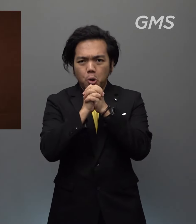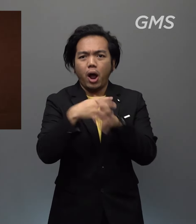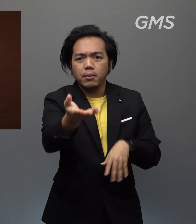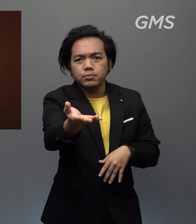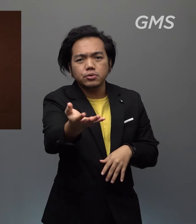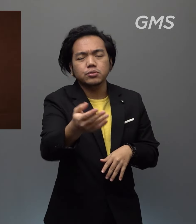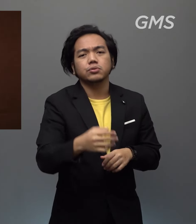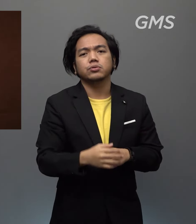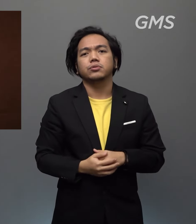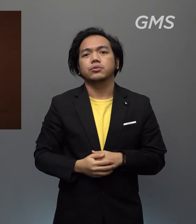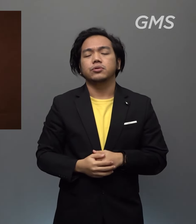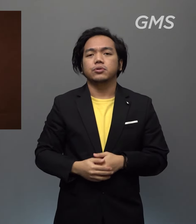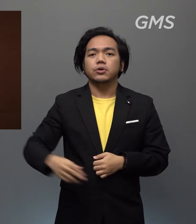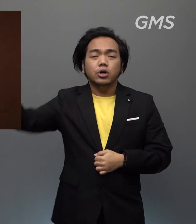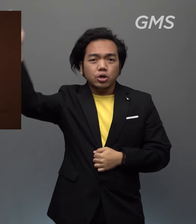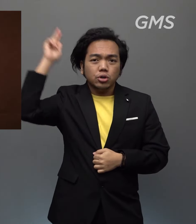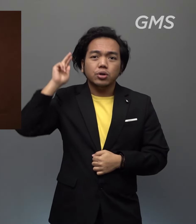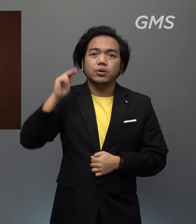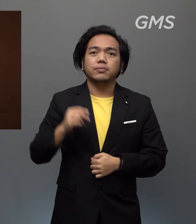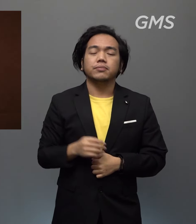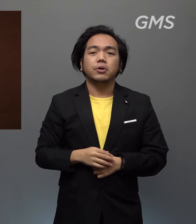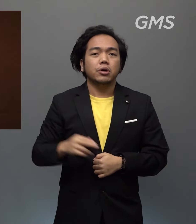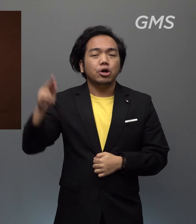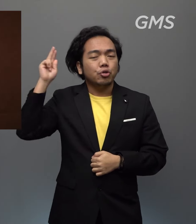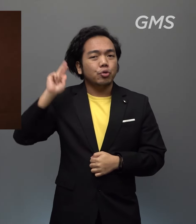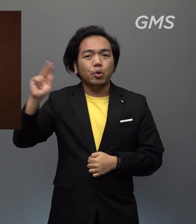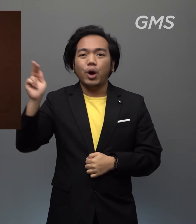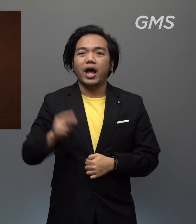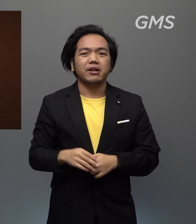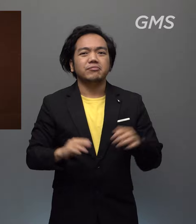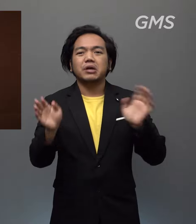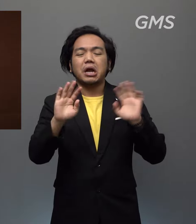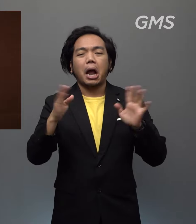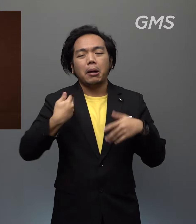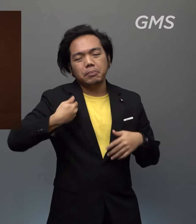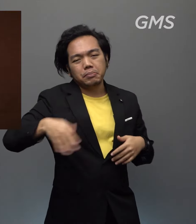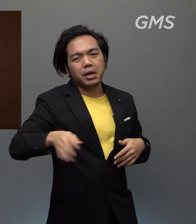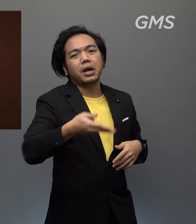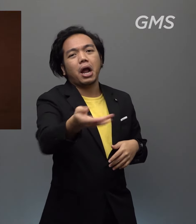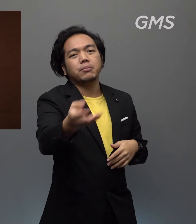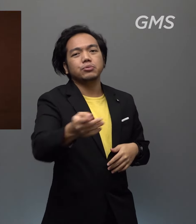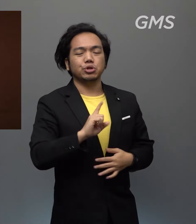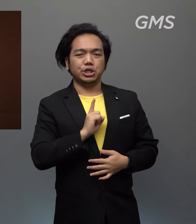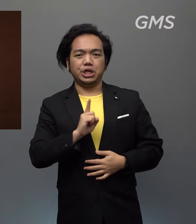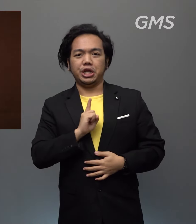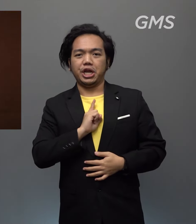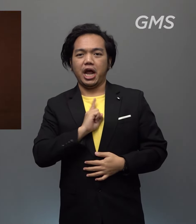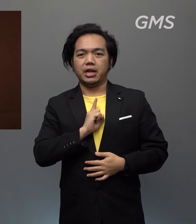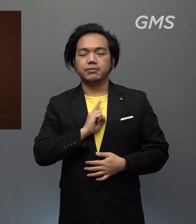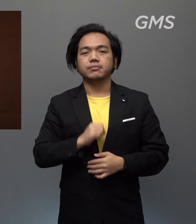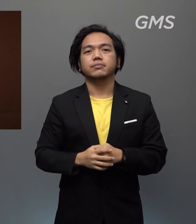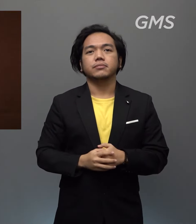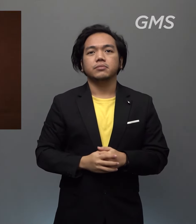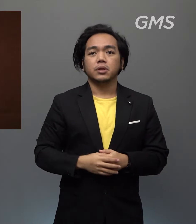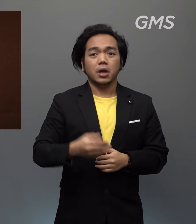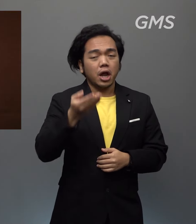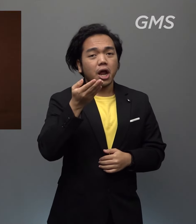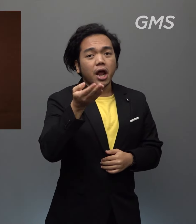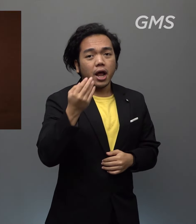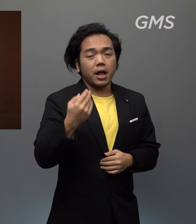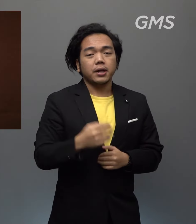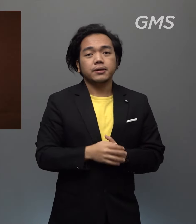karena kalian jauh daripadaku. Nah, sekarang silahkan hadapi semua tantangan dan pergumulan. Hadapi